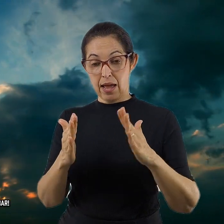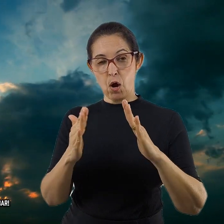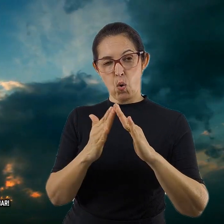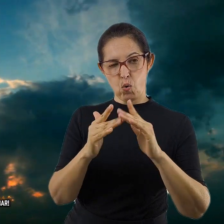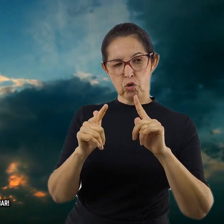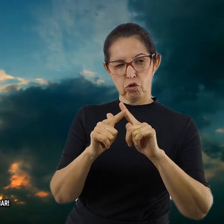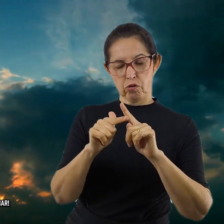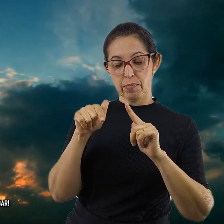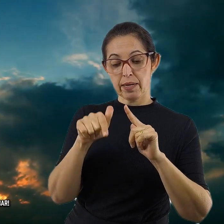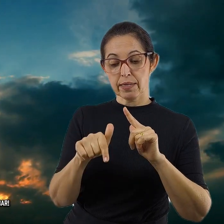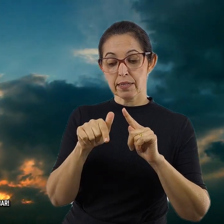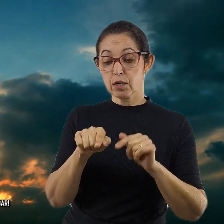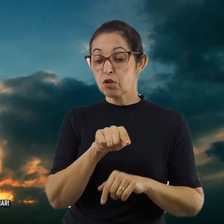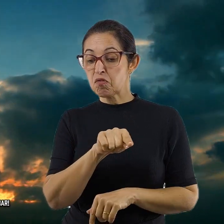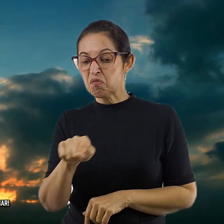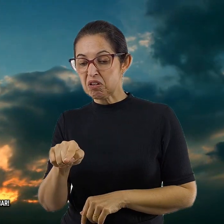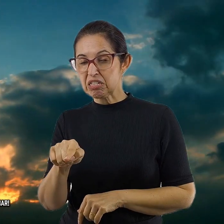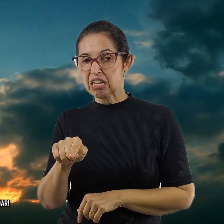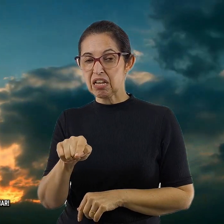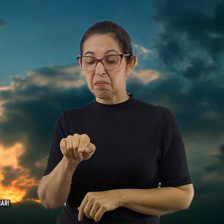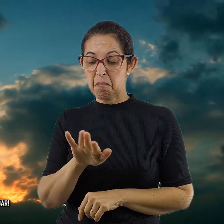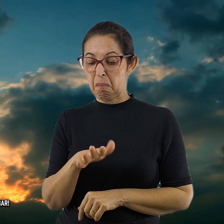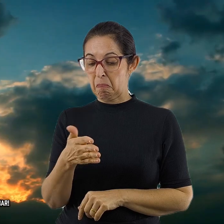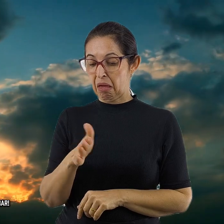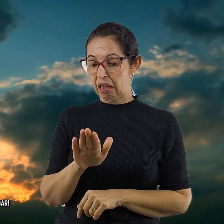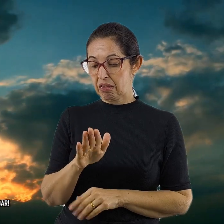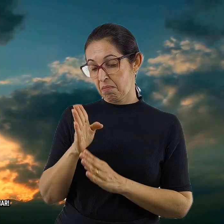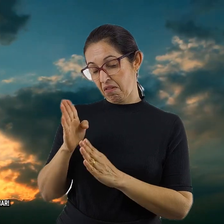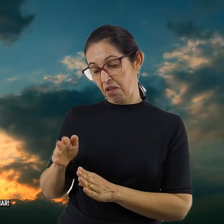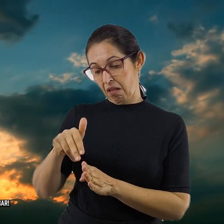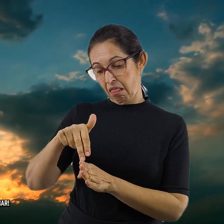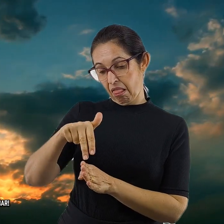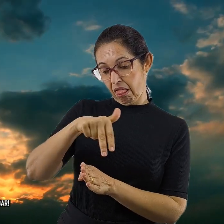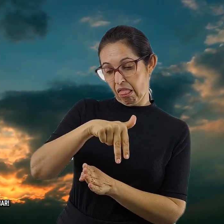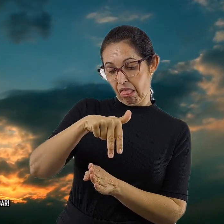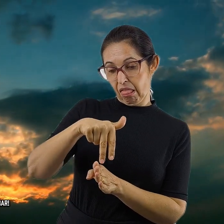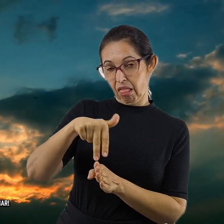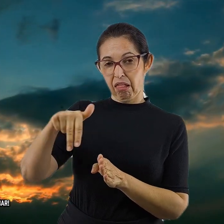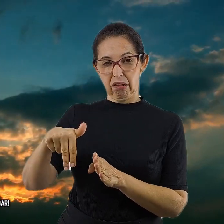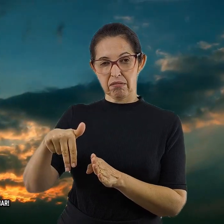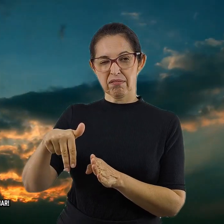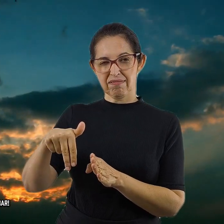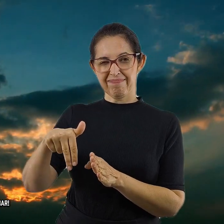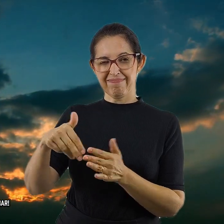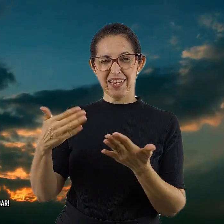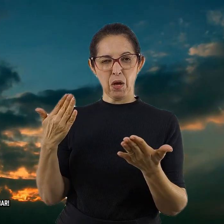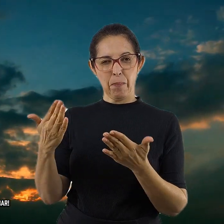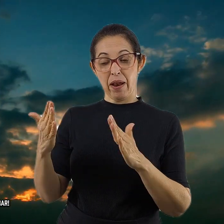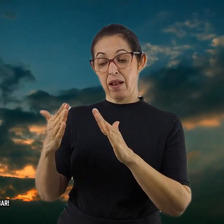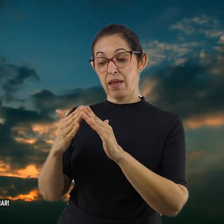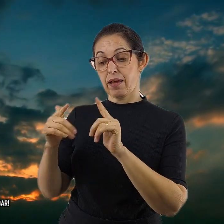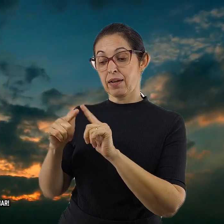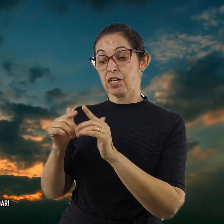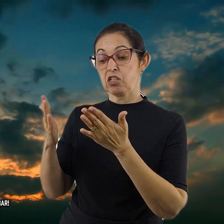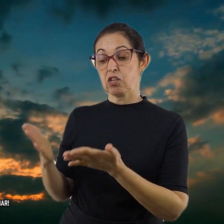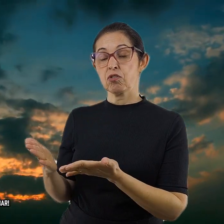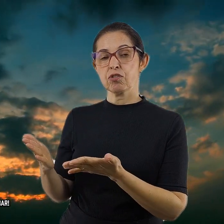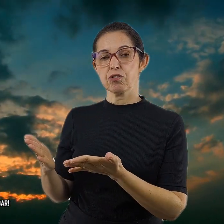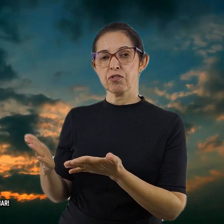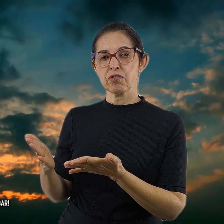olha, por ser morno, é a igreja de hoje, eu estou a ponto